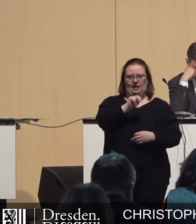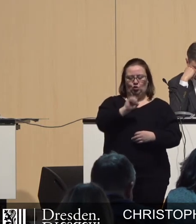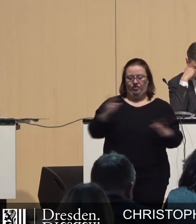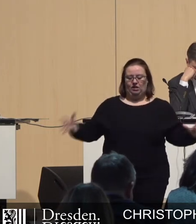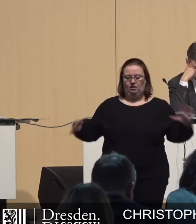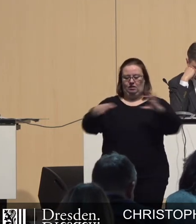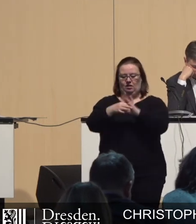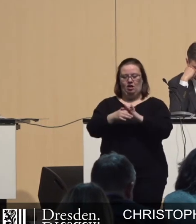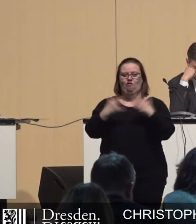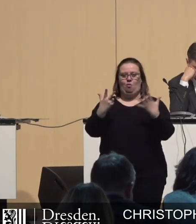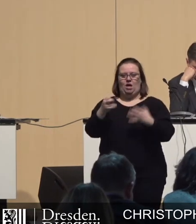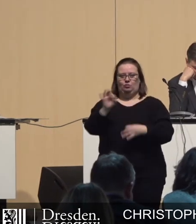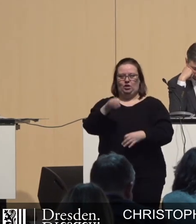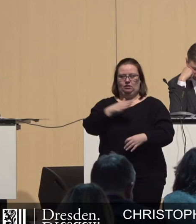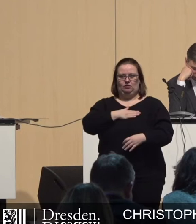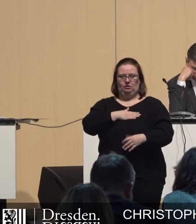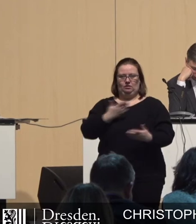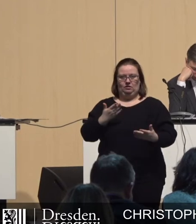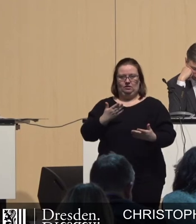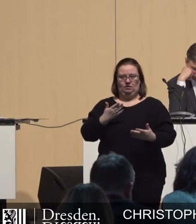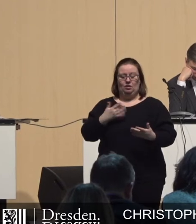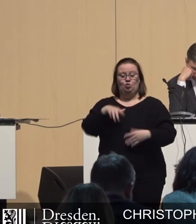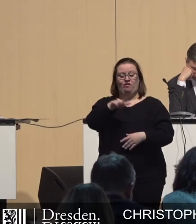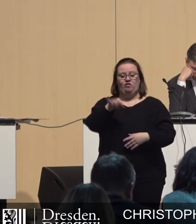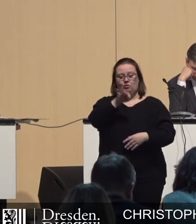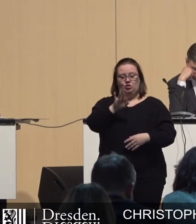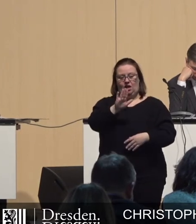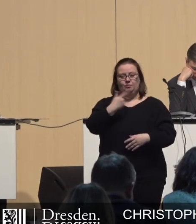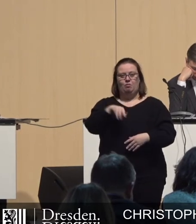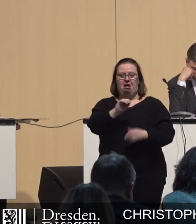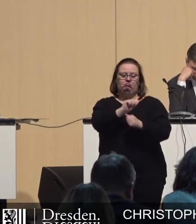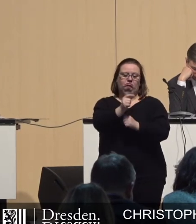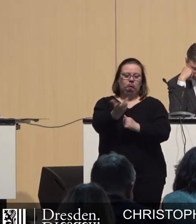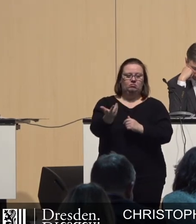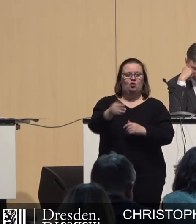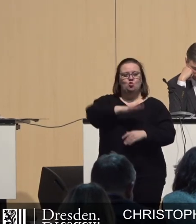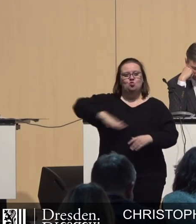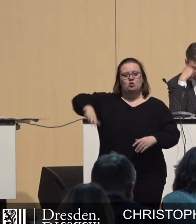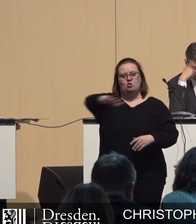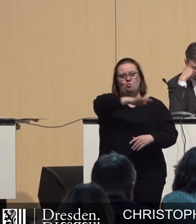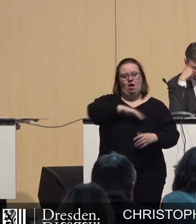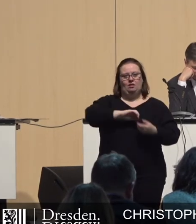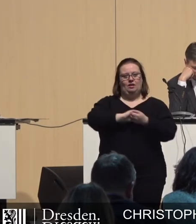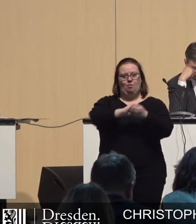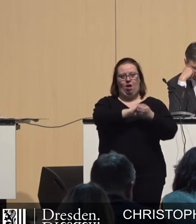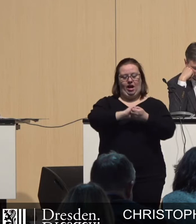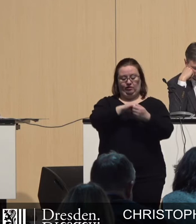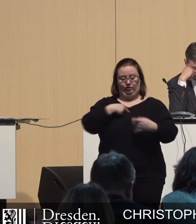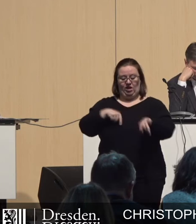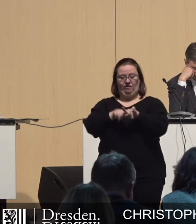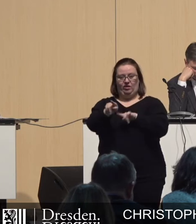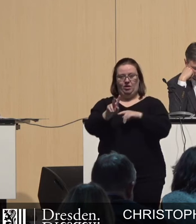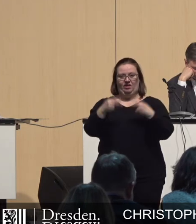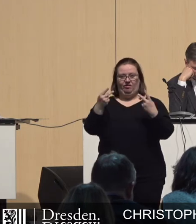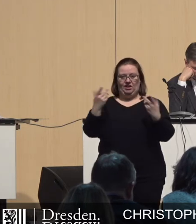dann 85% bestehen. 15% der Anteile liegen bei einer Vielzahl der Umlandgemeinden, welche für uns als FDP sehr